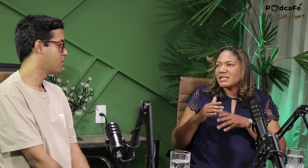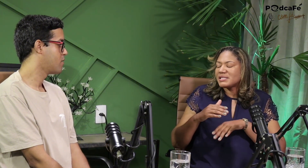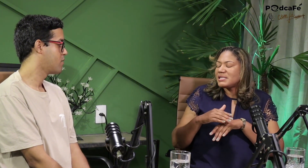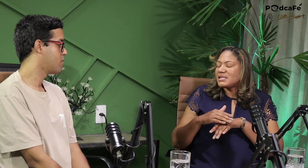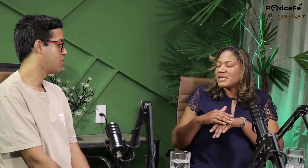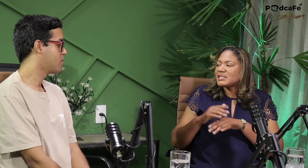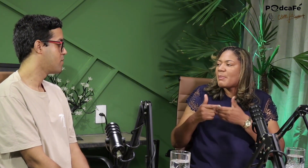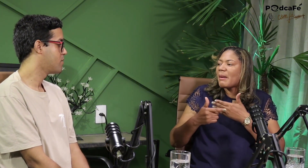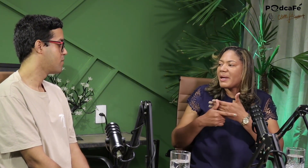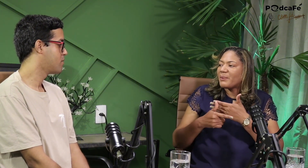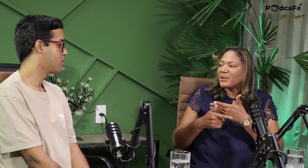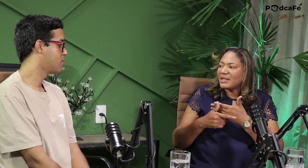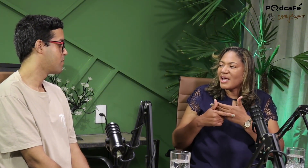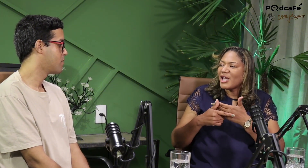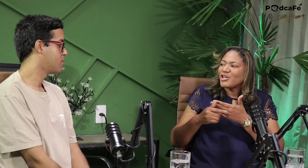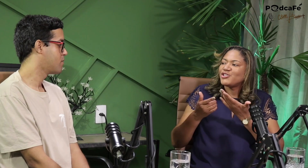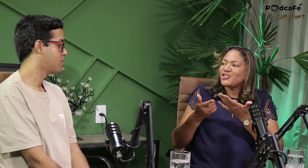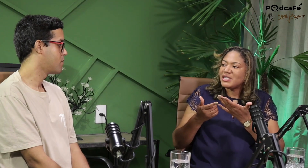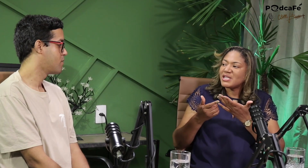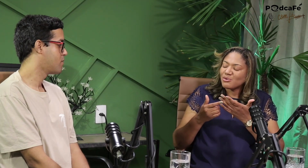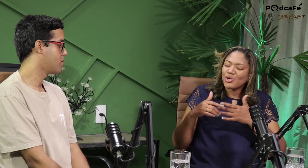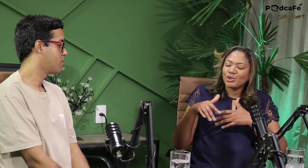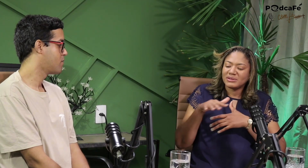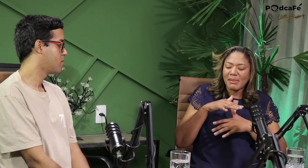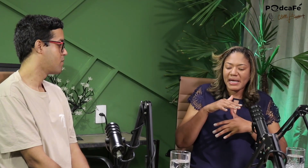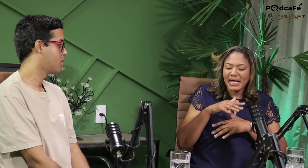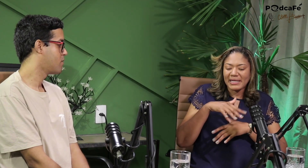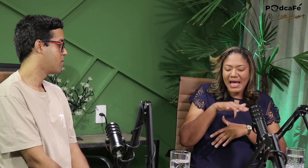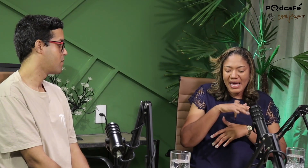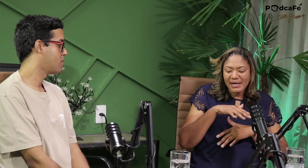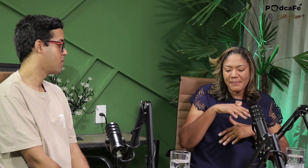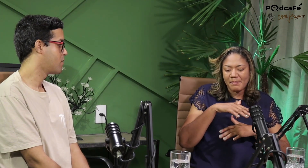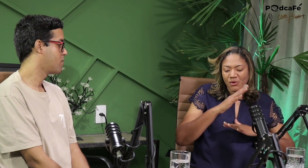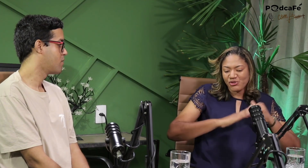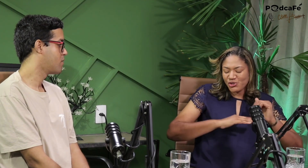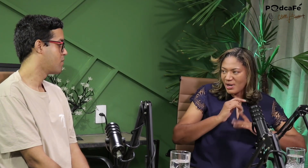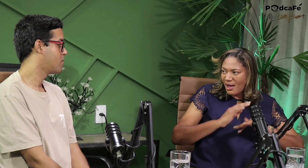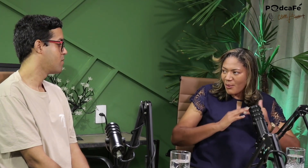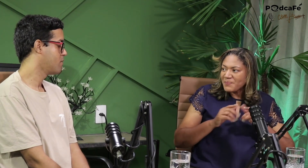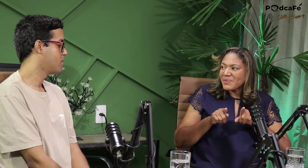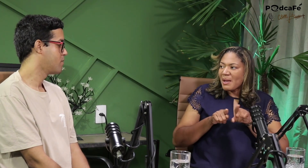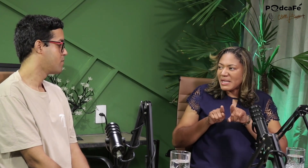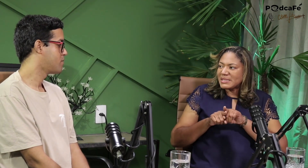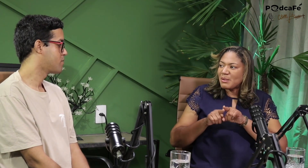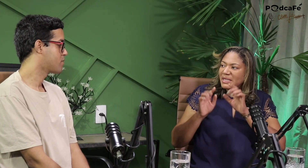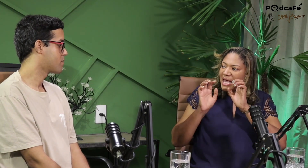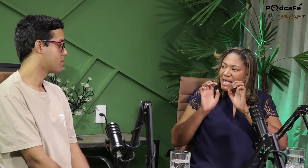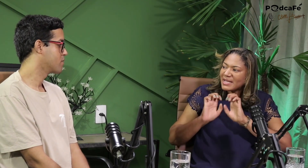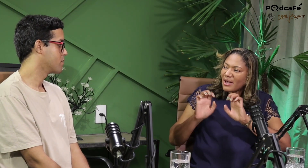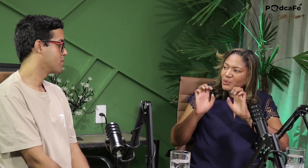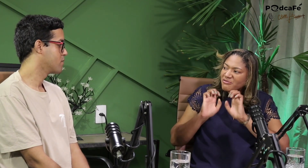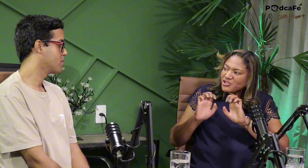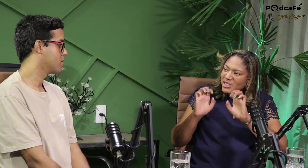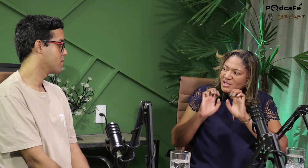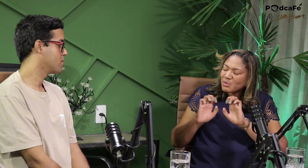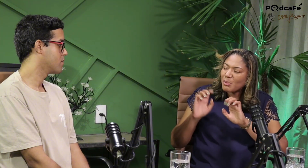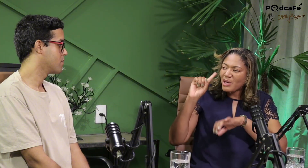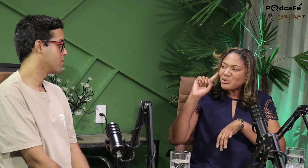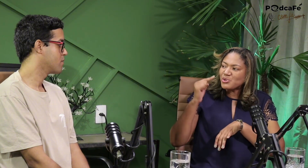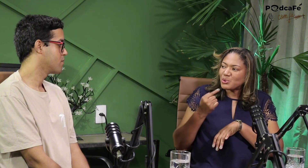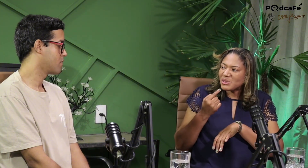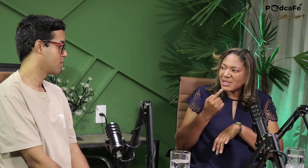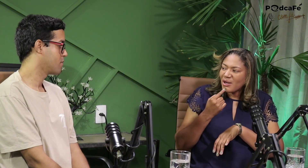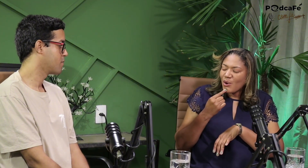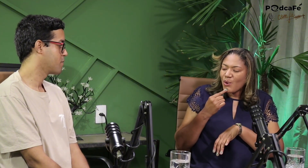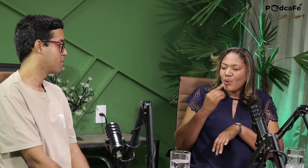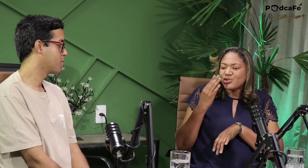temos esse papel, né? De não só trabalhar na área profissional, mas também na área do evangelismo para